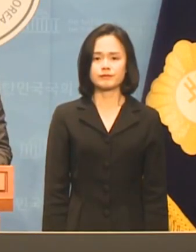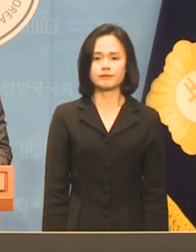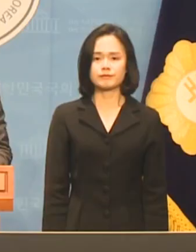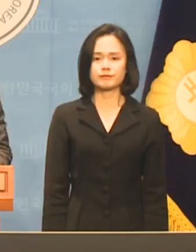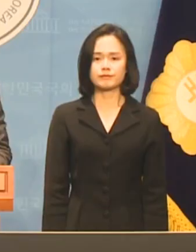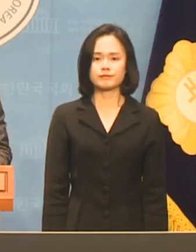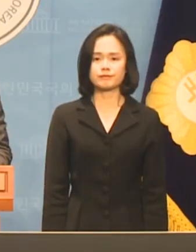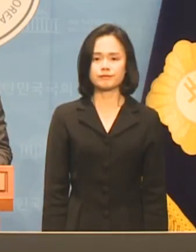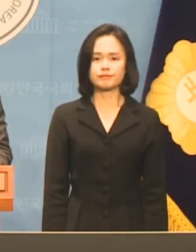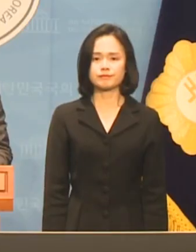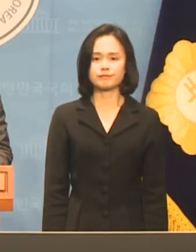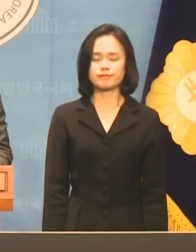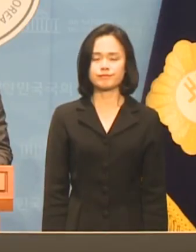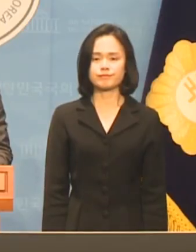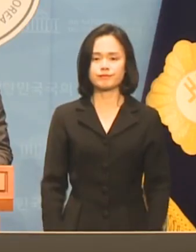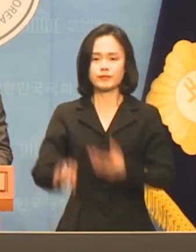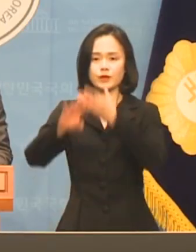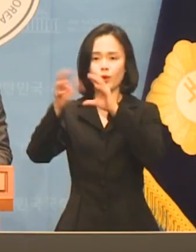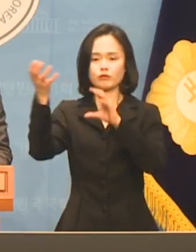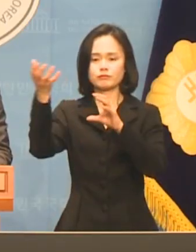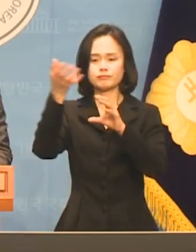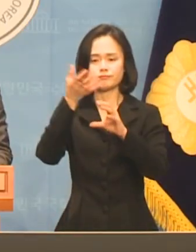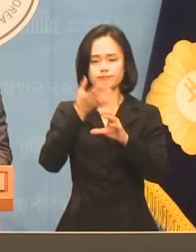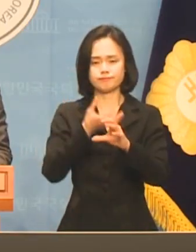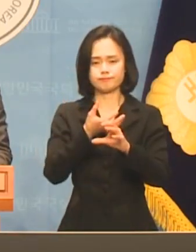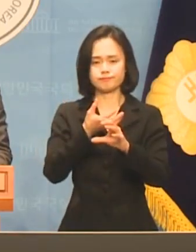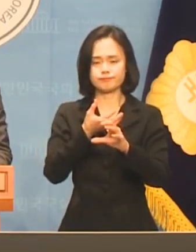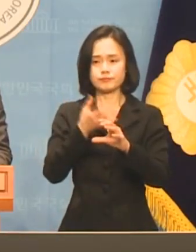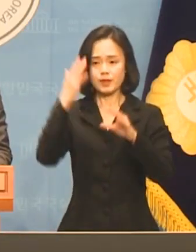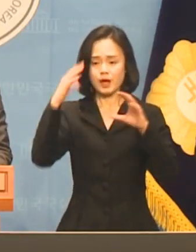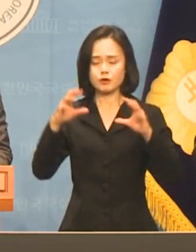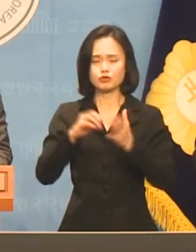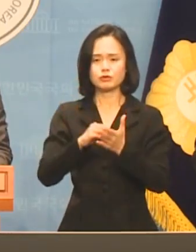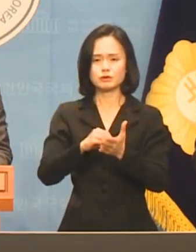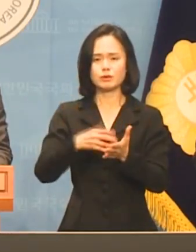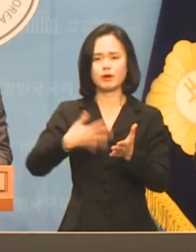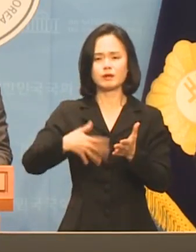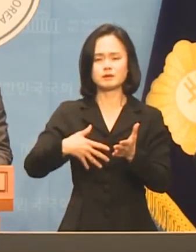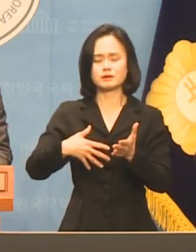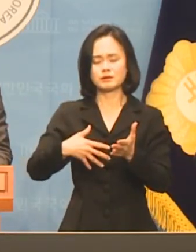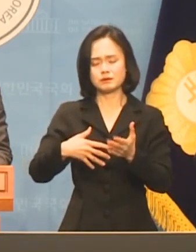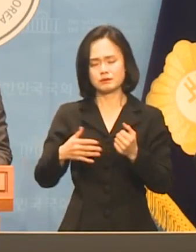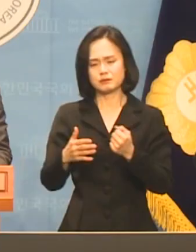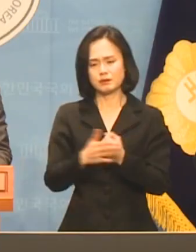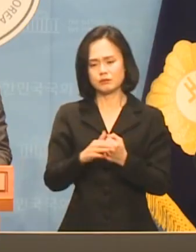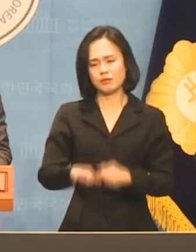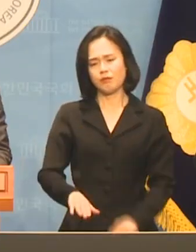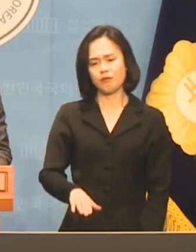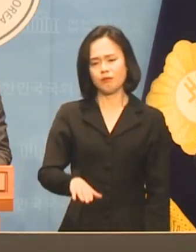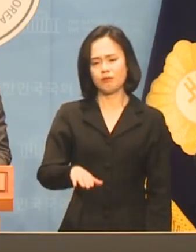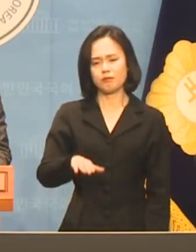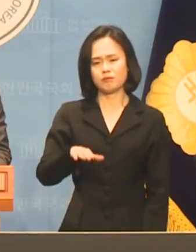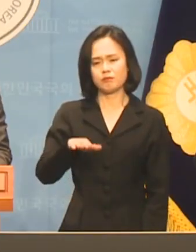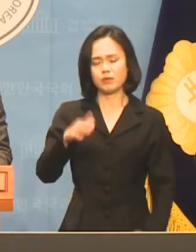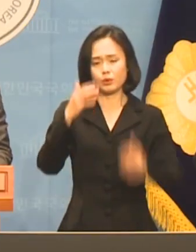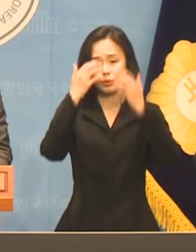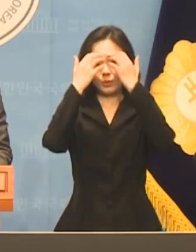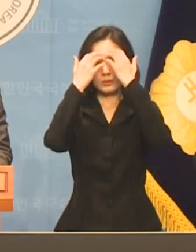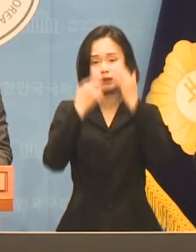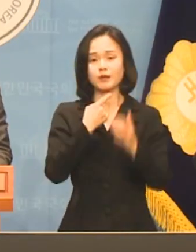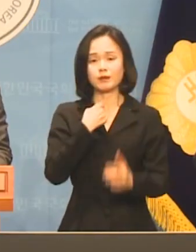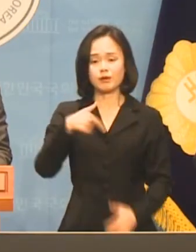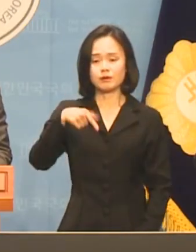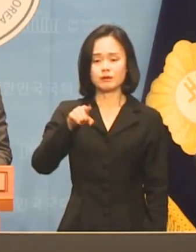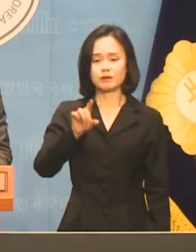미등록 이주 아동으로 평생을 살아야 했던 청년 이주 노동자 고 강태환 씨의 죽음을 추모하며